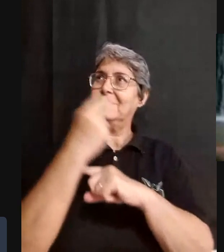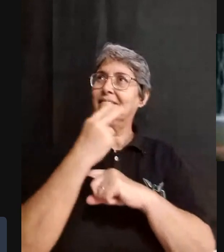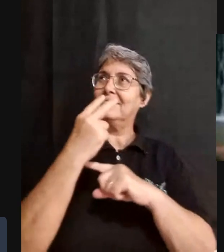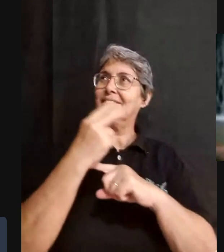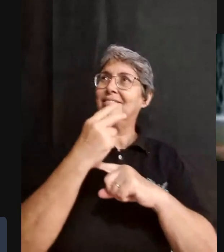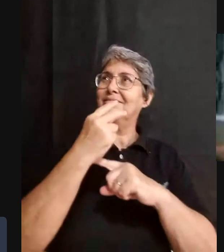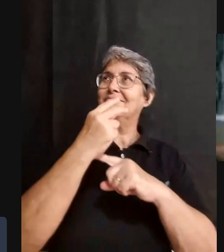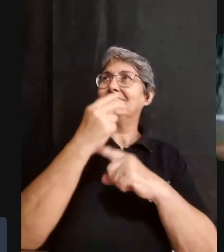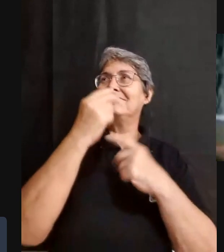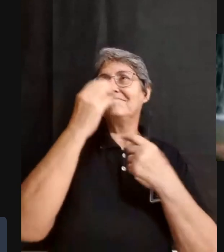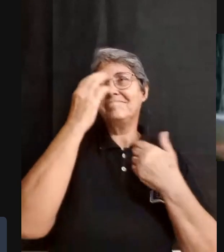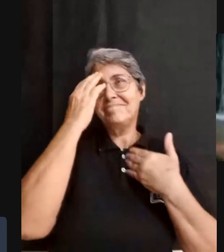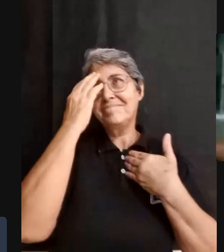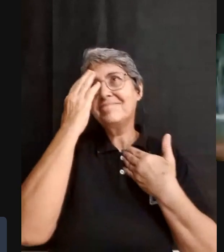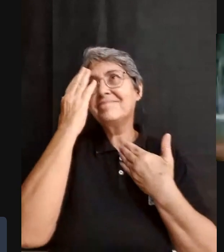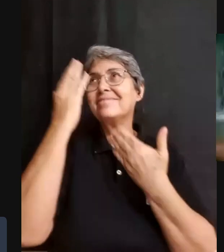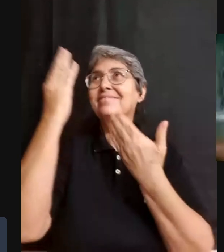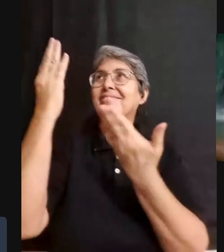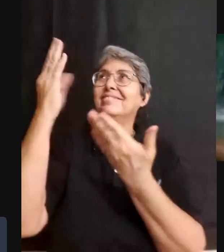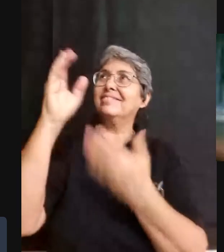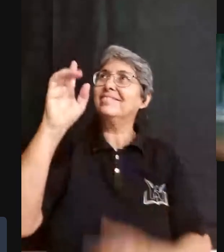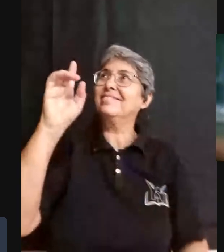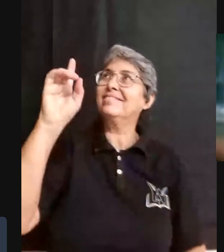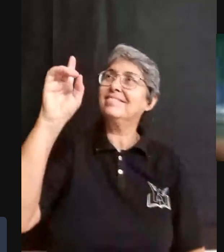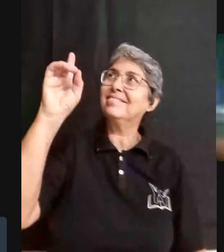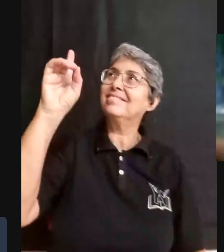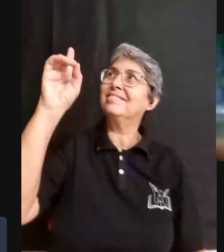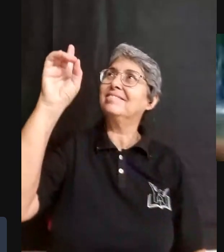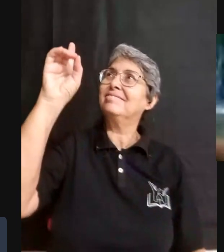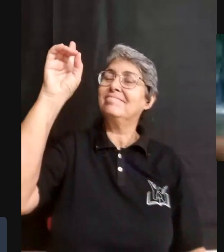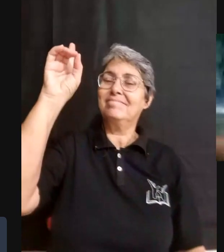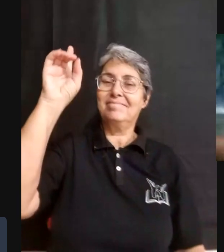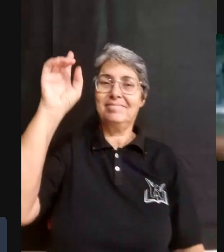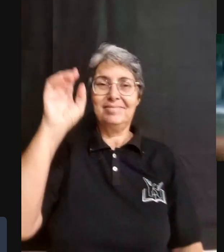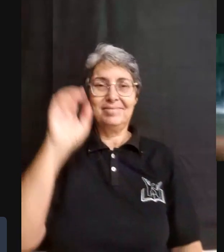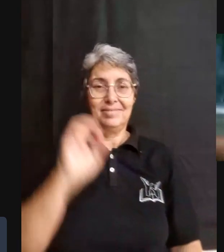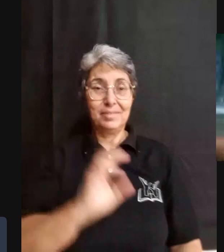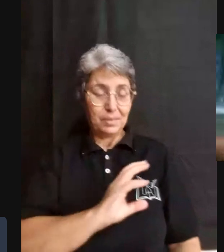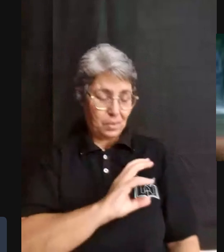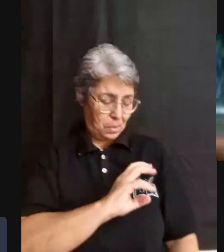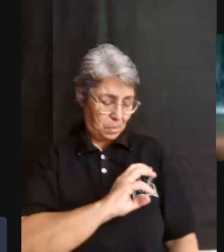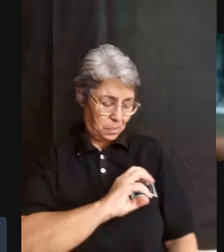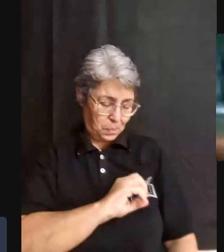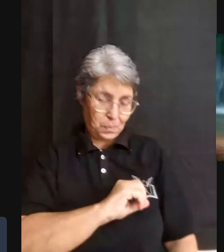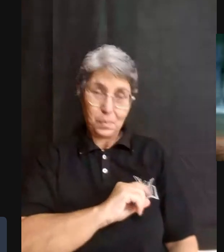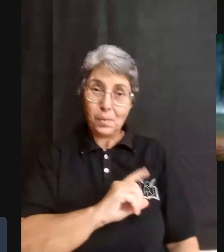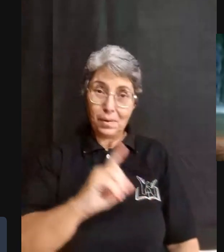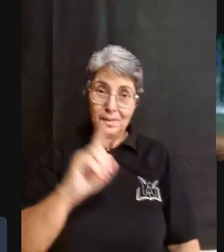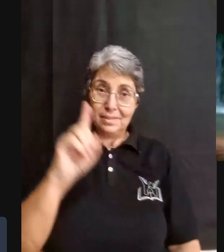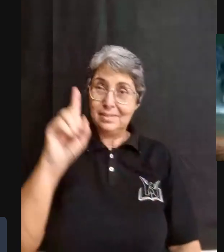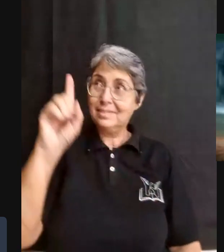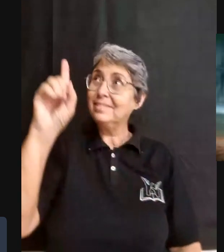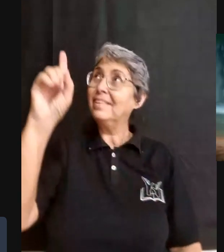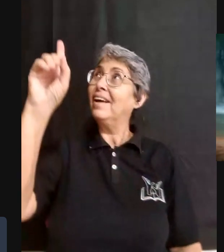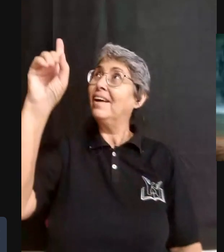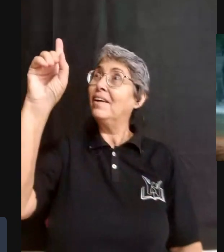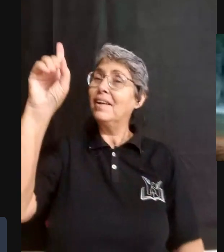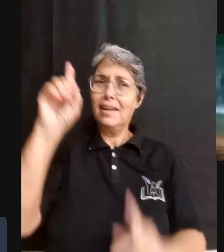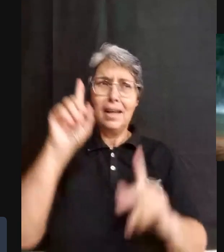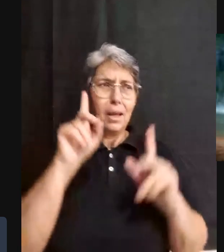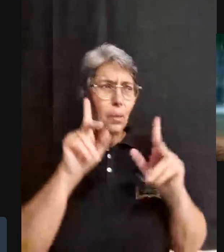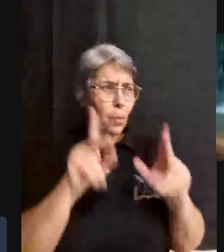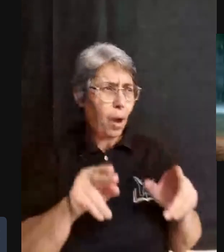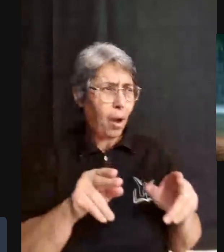graças dou. O seu amor é sem